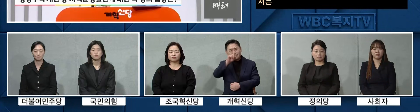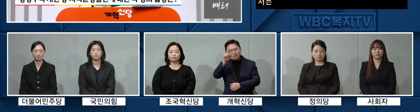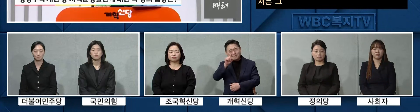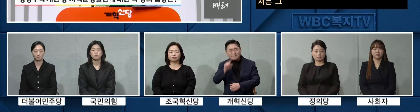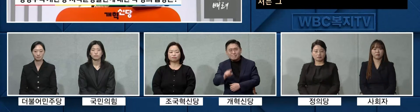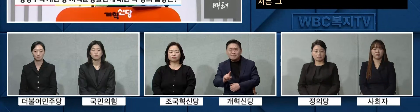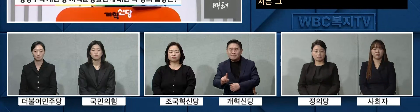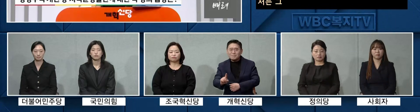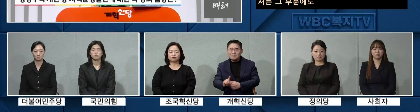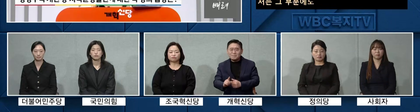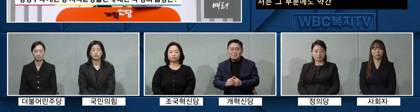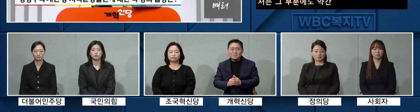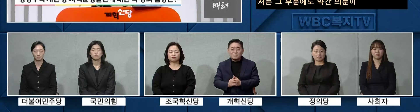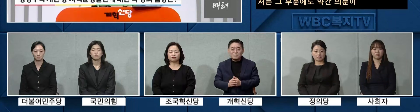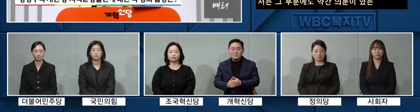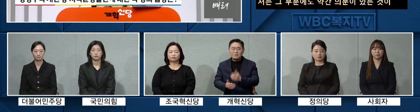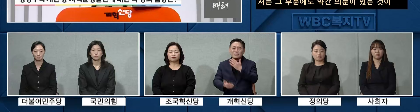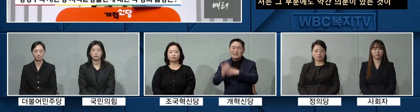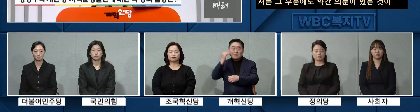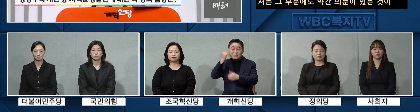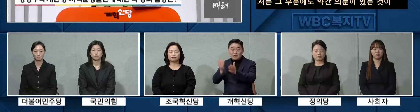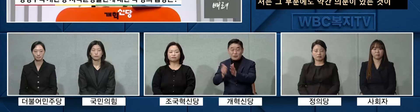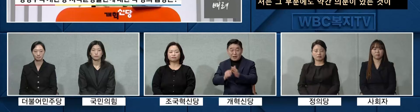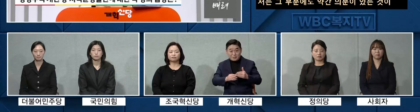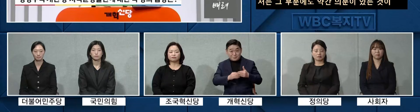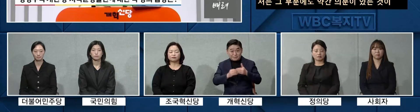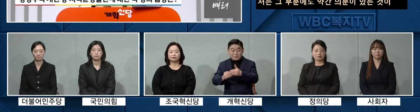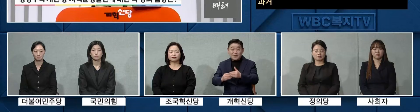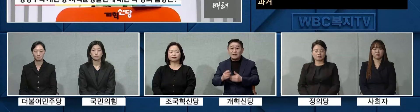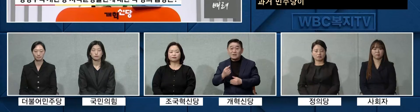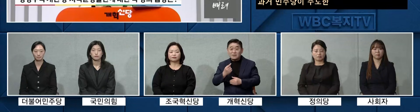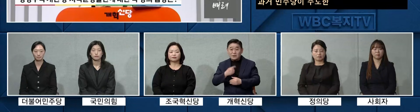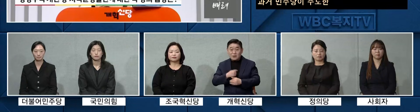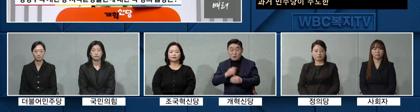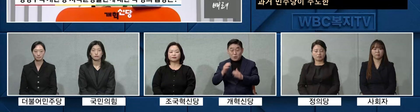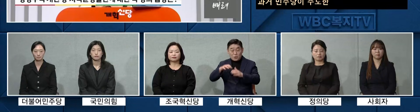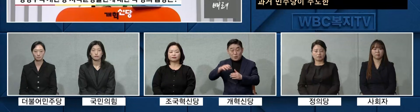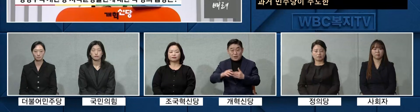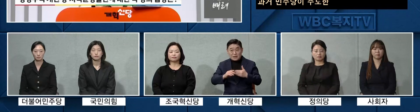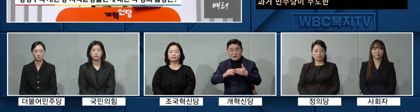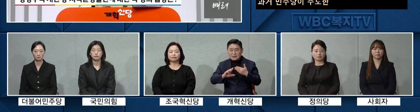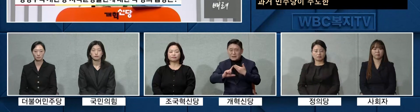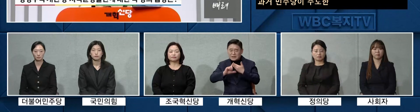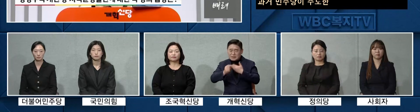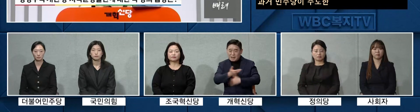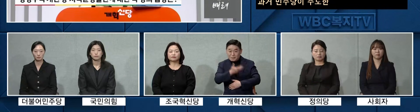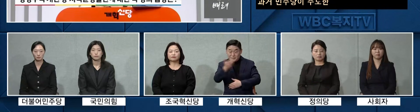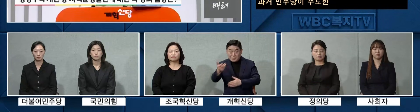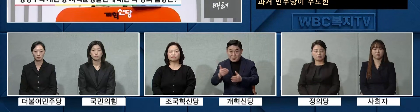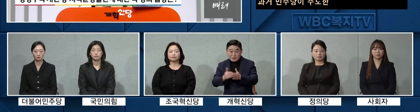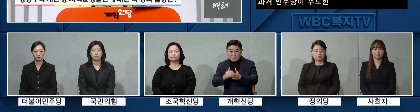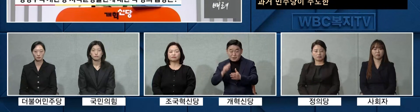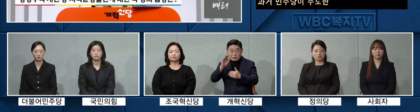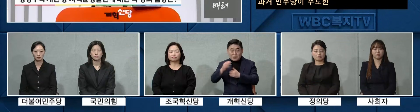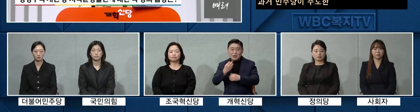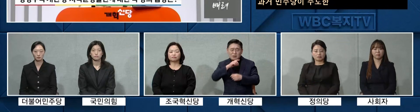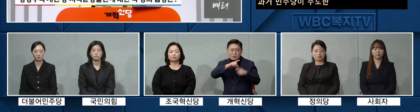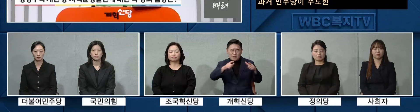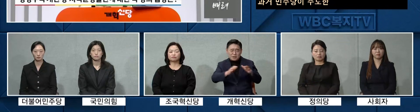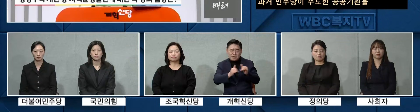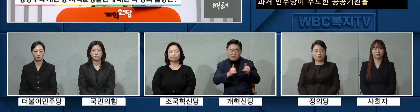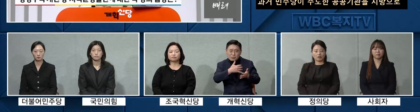것이 과거 민주당이 주도한 그 공공기관 지방을 이전한 이후에 수도권